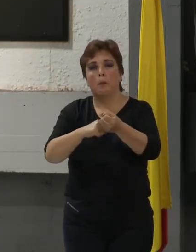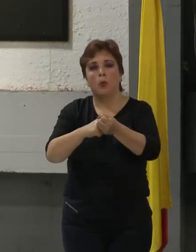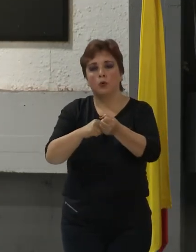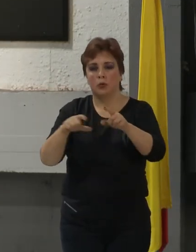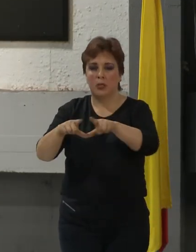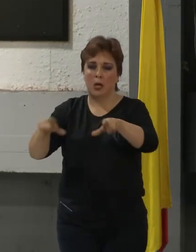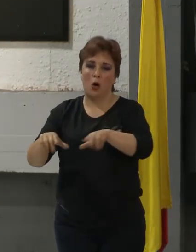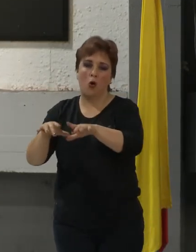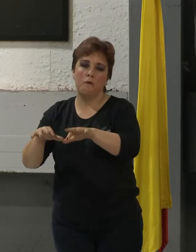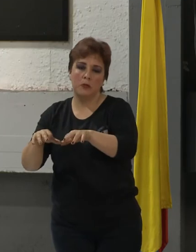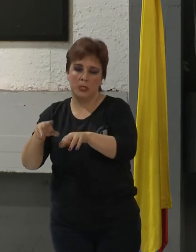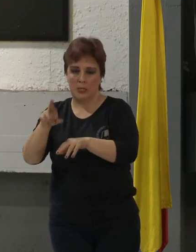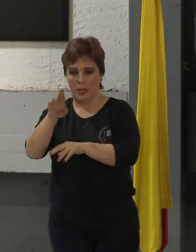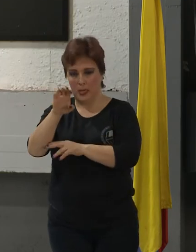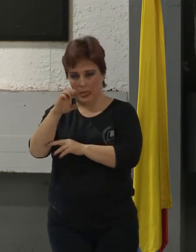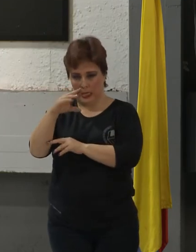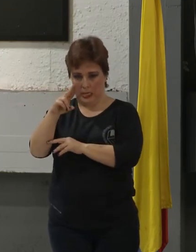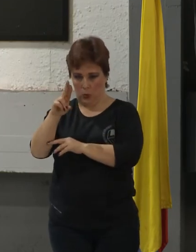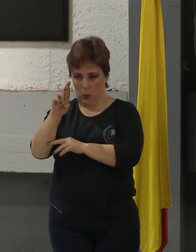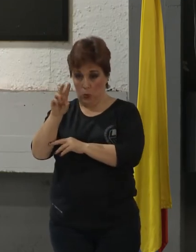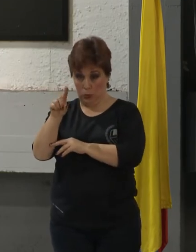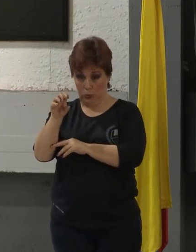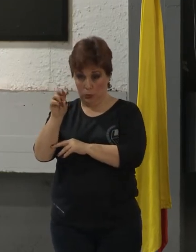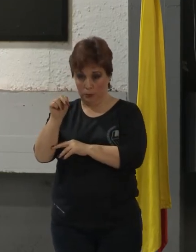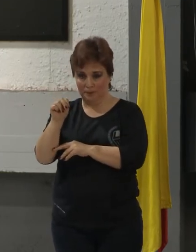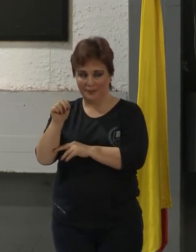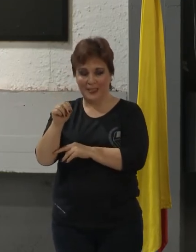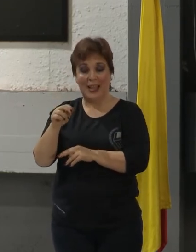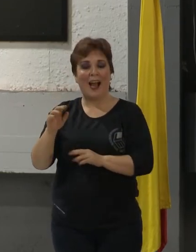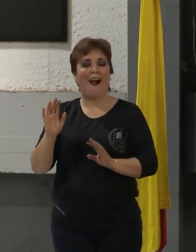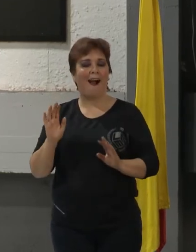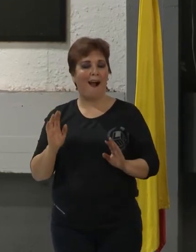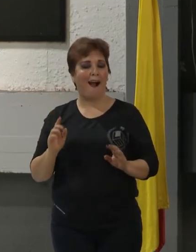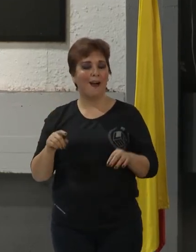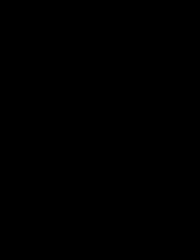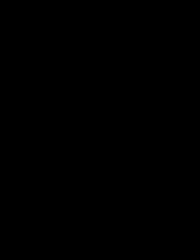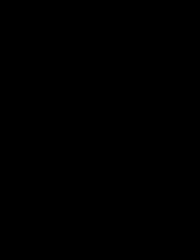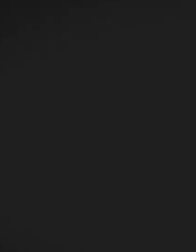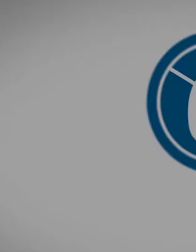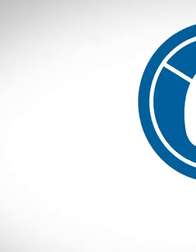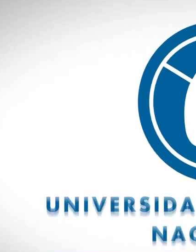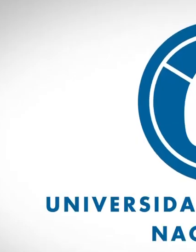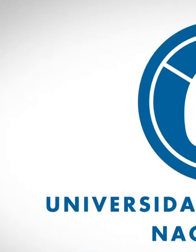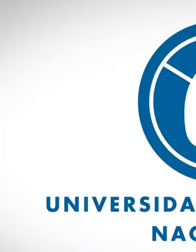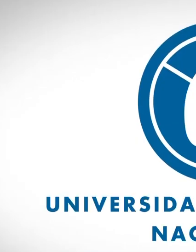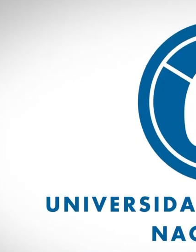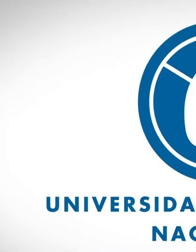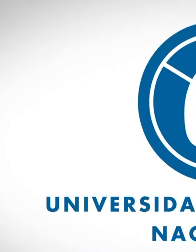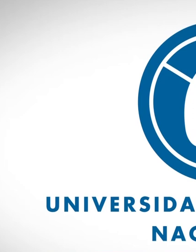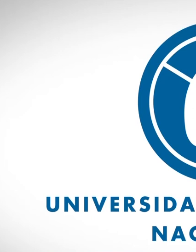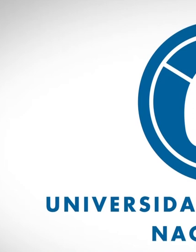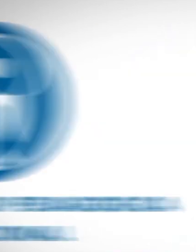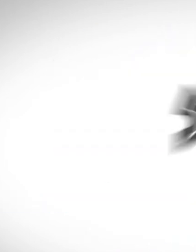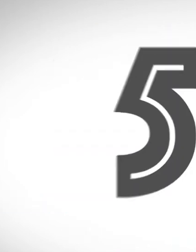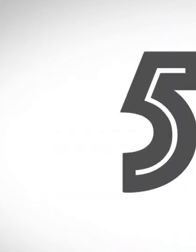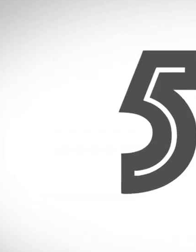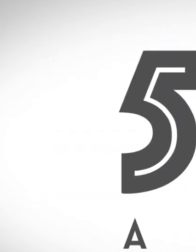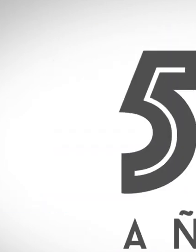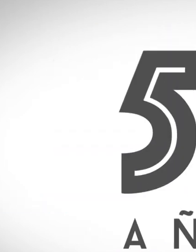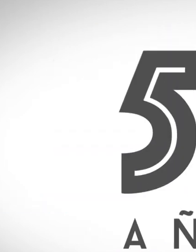pequeña sorpresita que queremos que ustedes vean ah